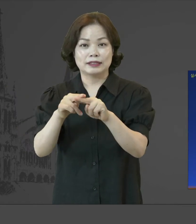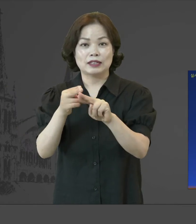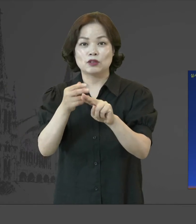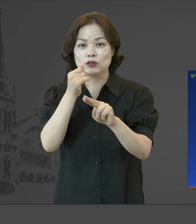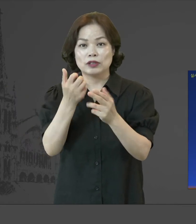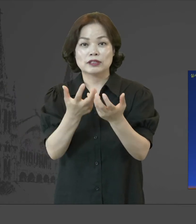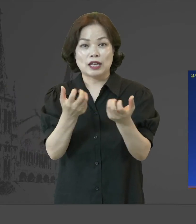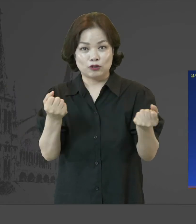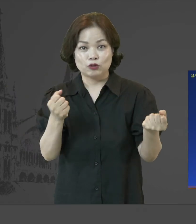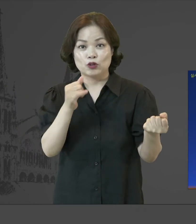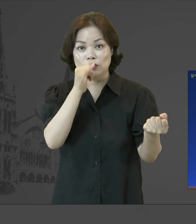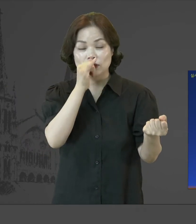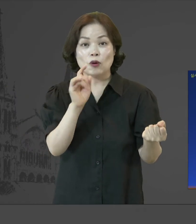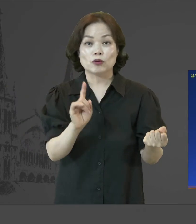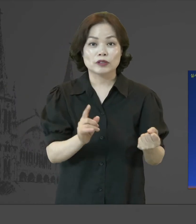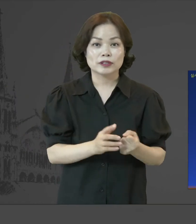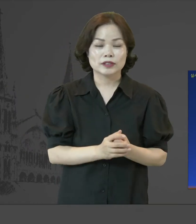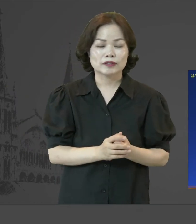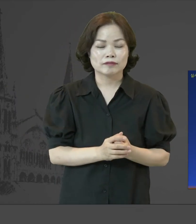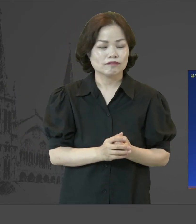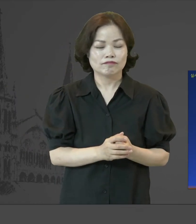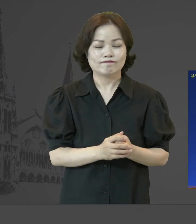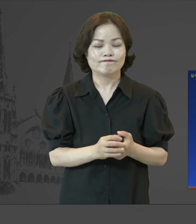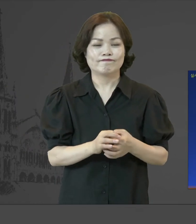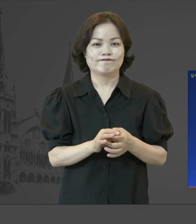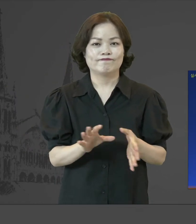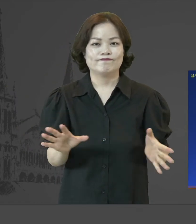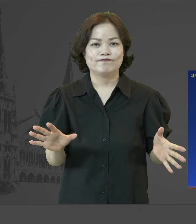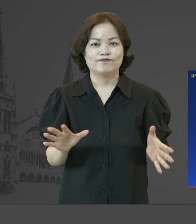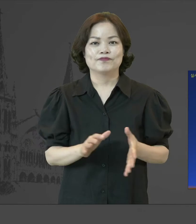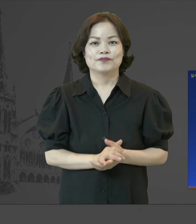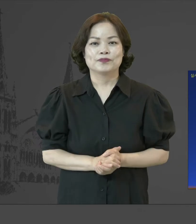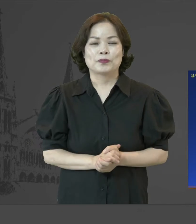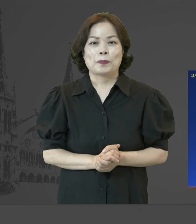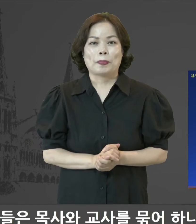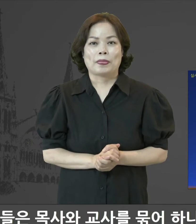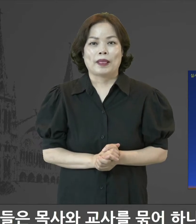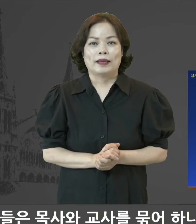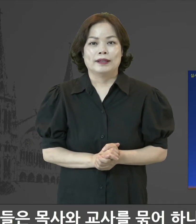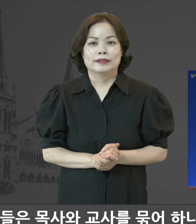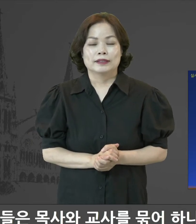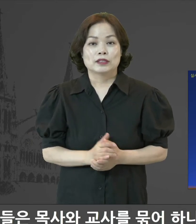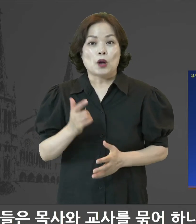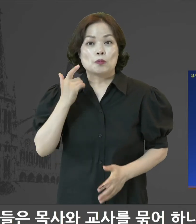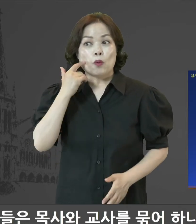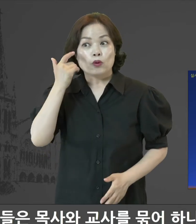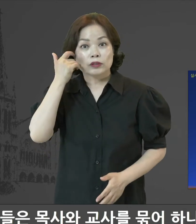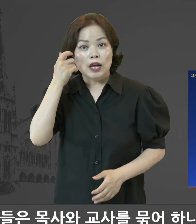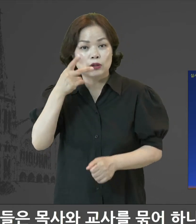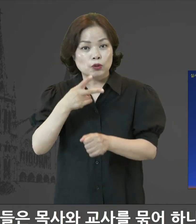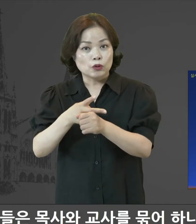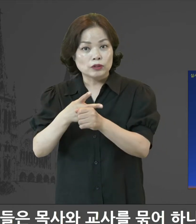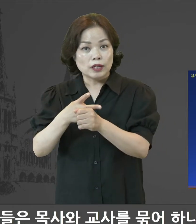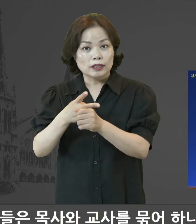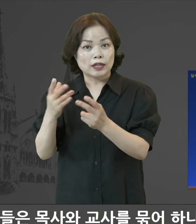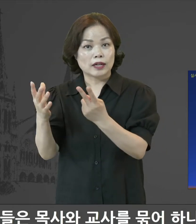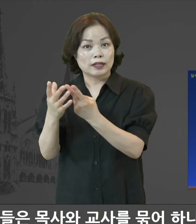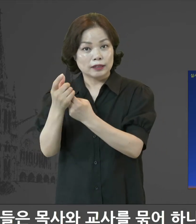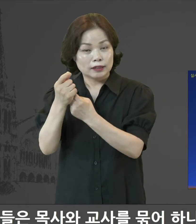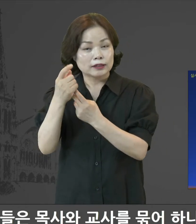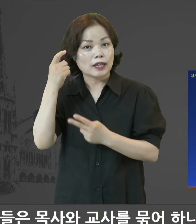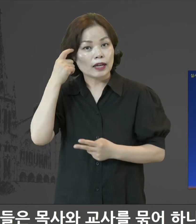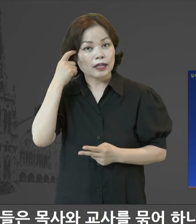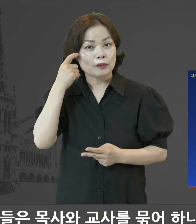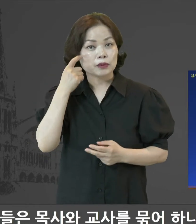이걸 분리하기도 합니다. 어떻게 보든지 큰 상관은 없어 보입니다. 일단 목사와 교사를 이렇게 묶어 보도록